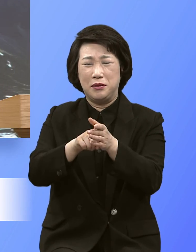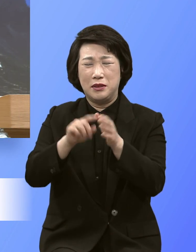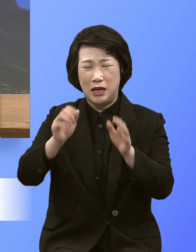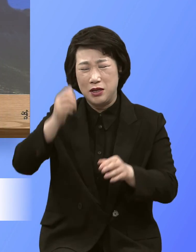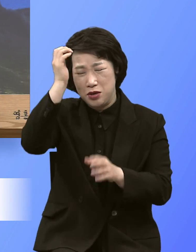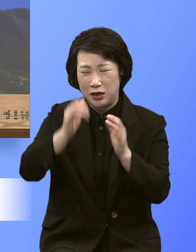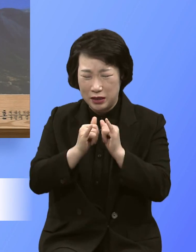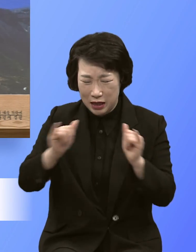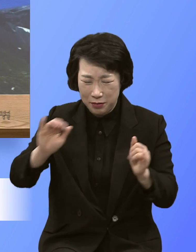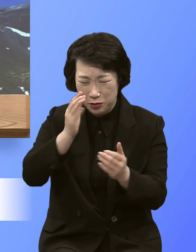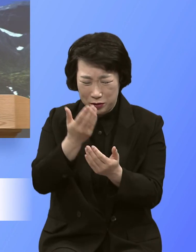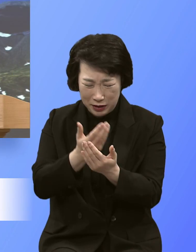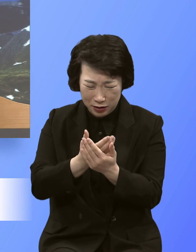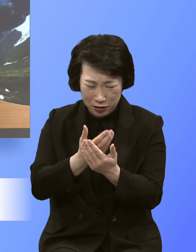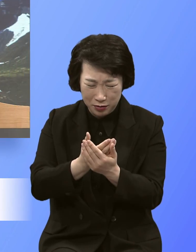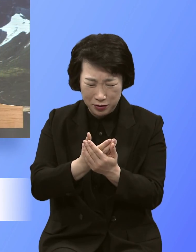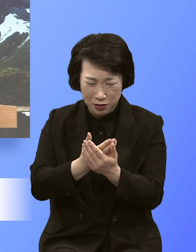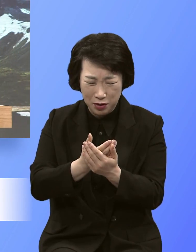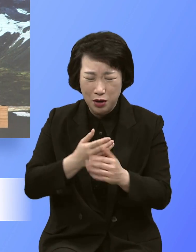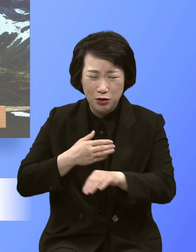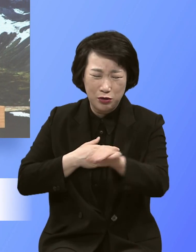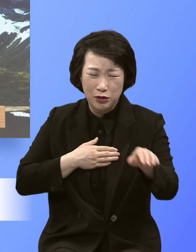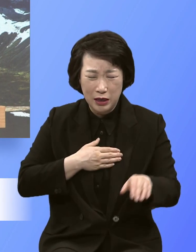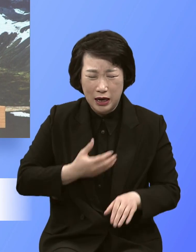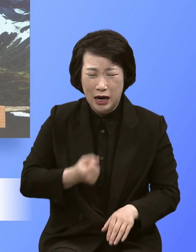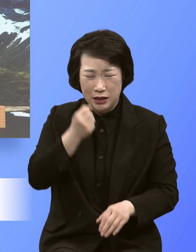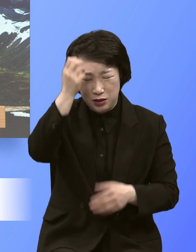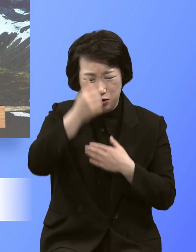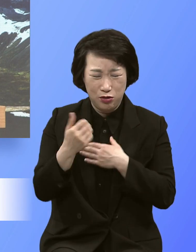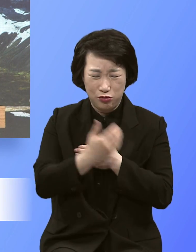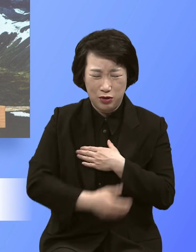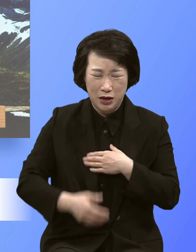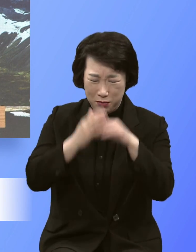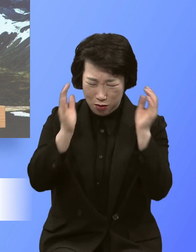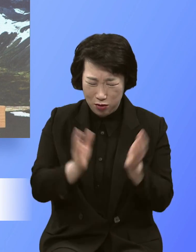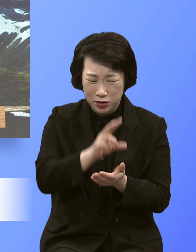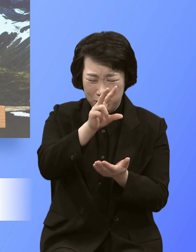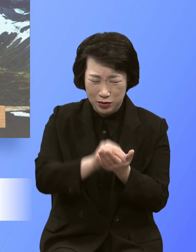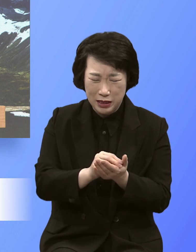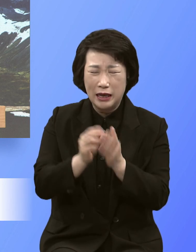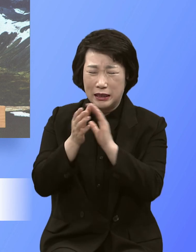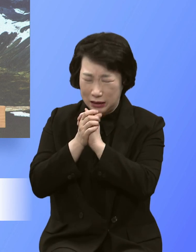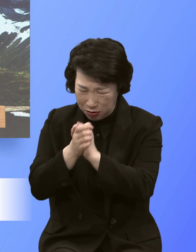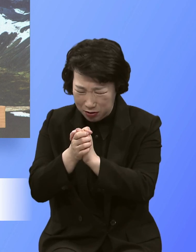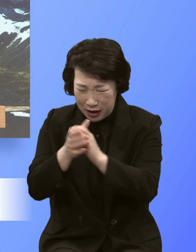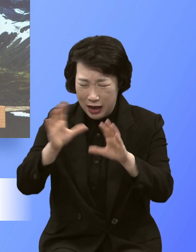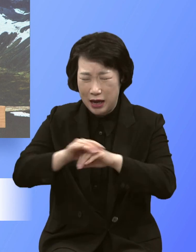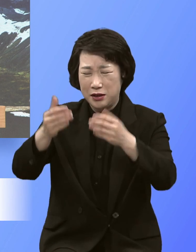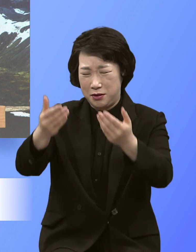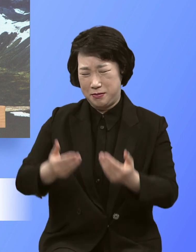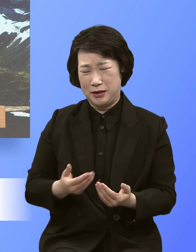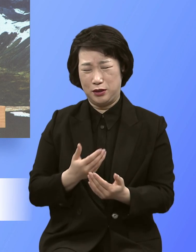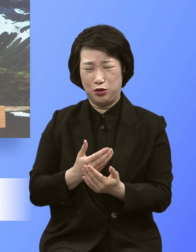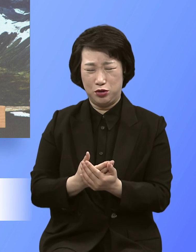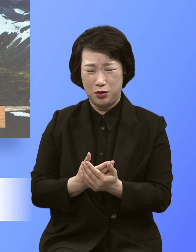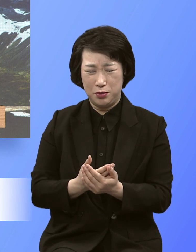영적인 사람들 되게 하시고 저들이 가진 영역 간의 문제를 모조리 기도로